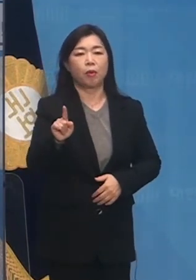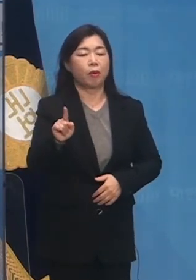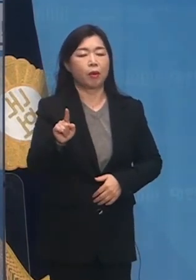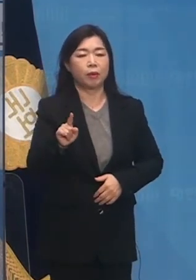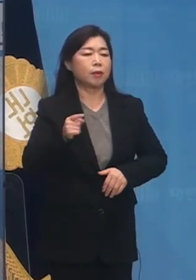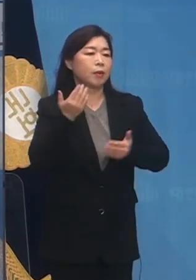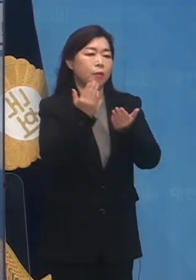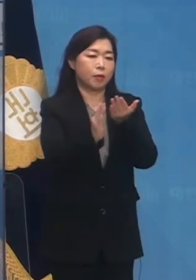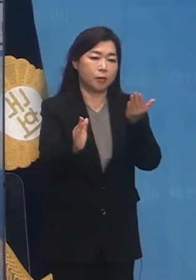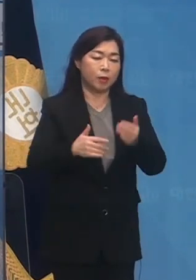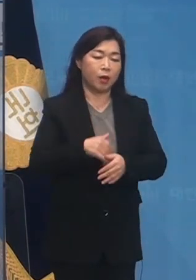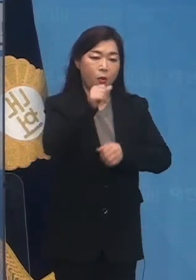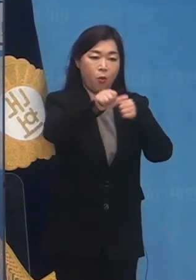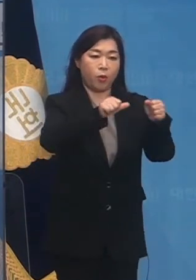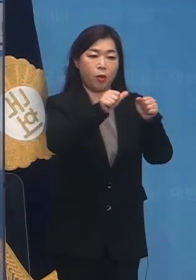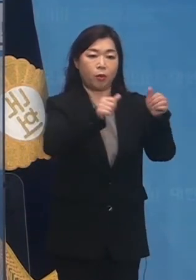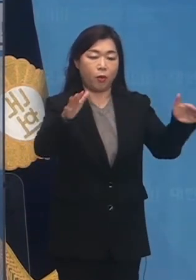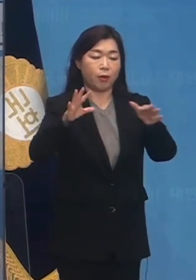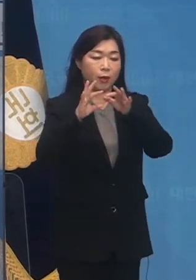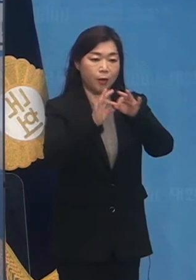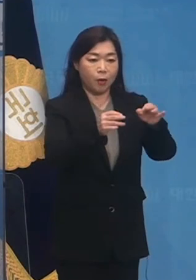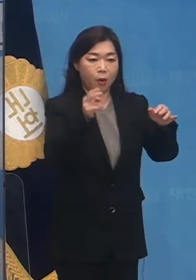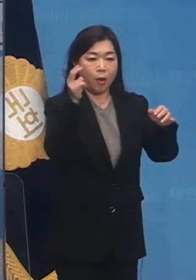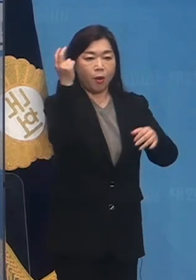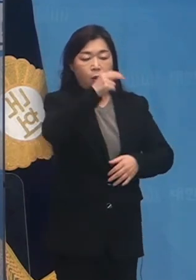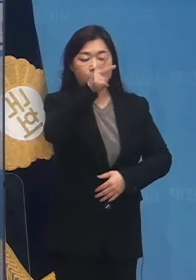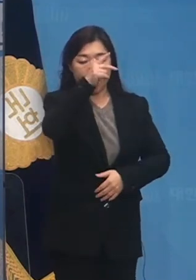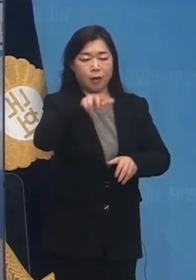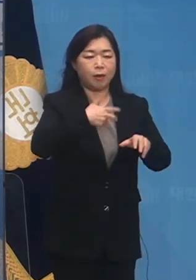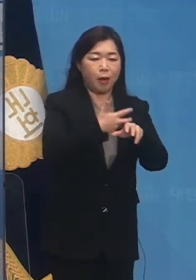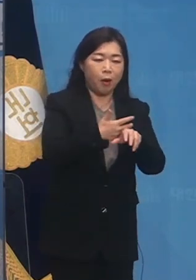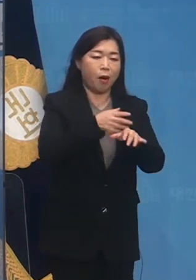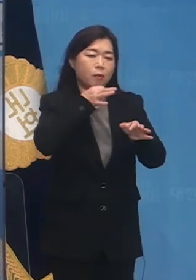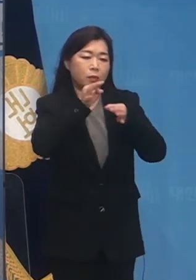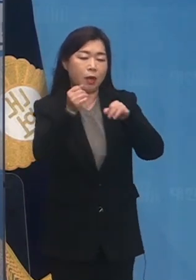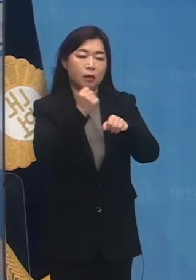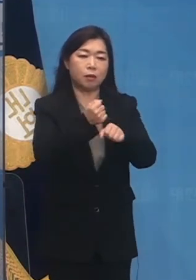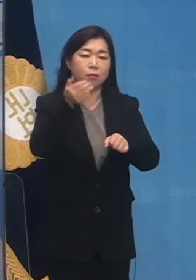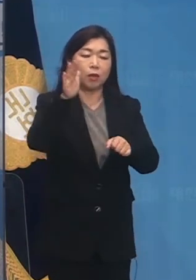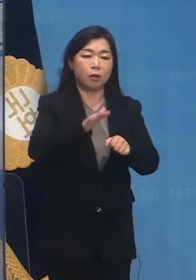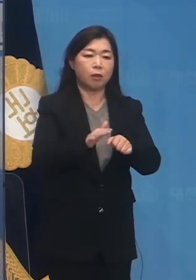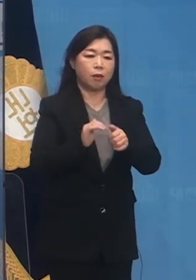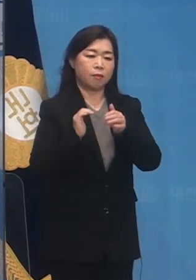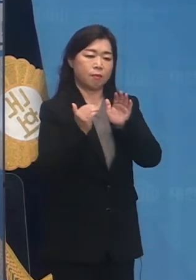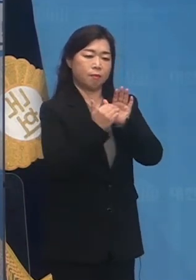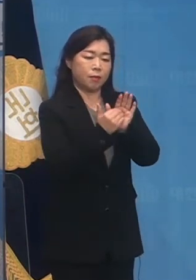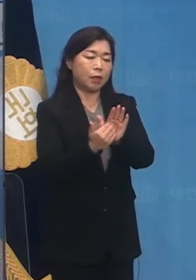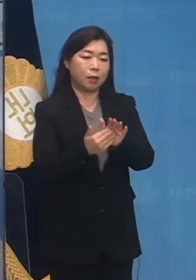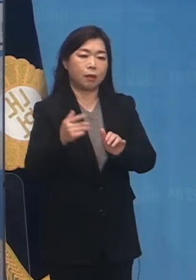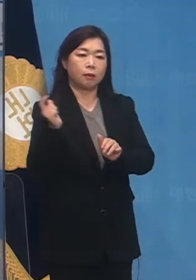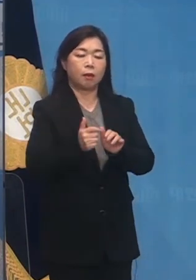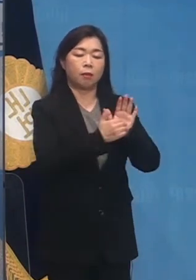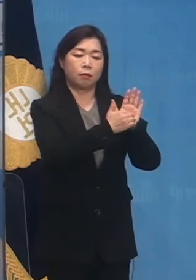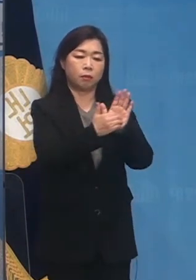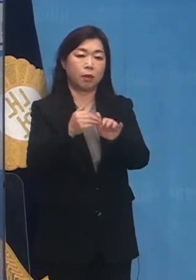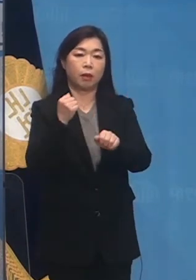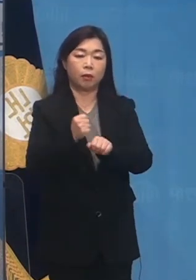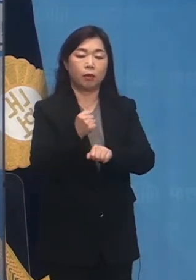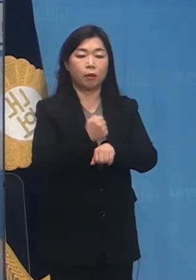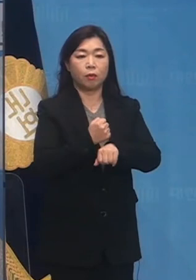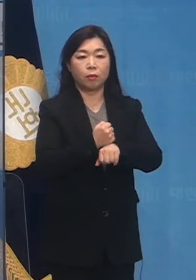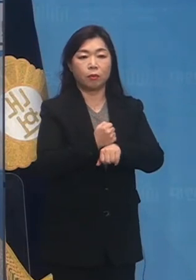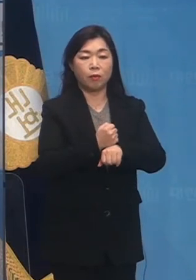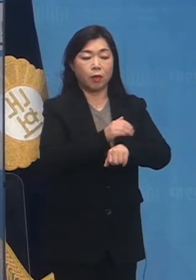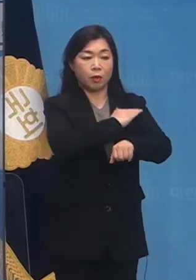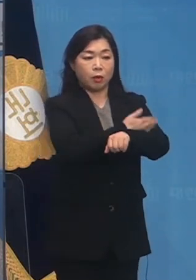아닙니다. 5년 내내 검찰 개혁을 부르짖더니 방탄 검찰, 정권의